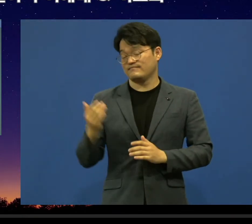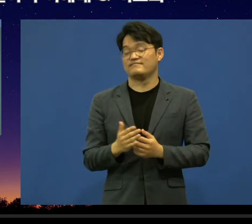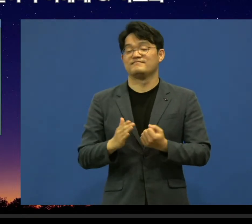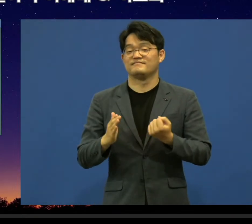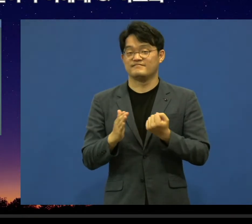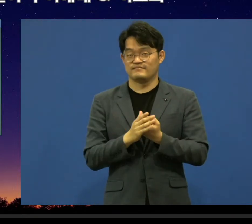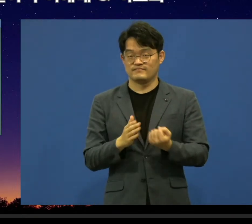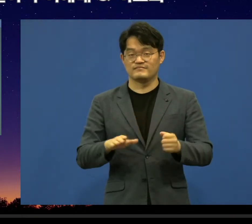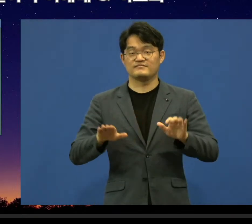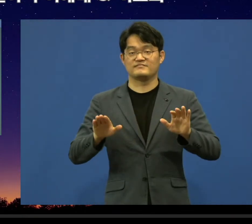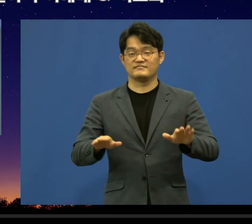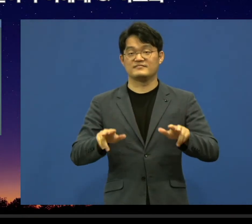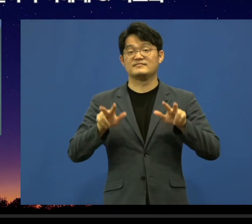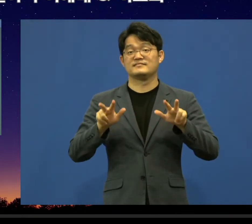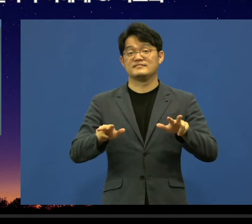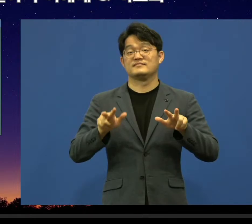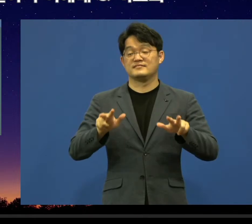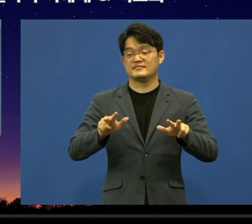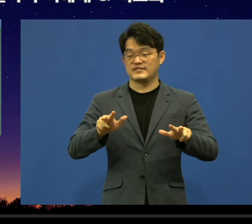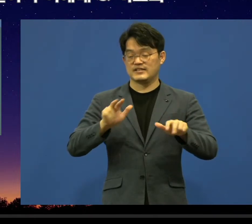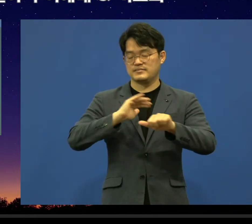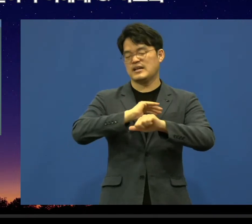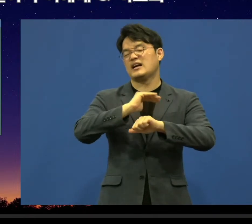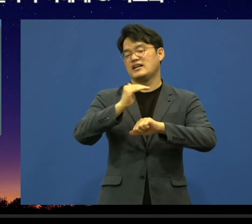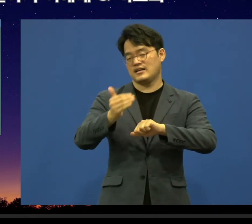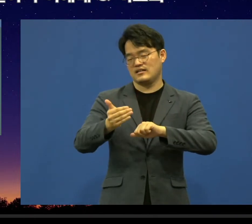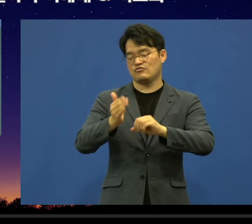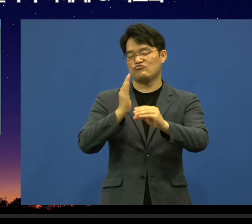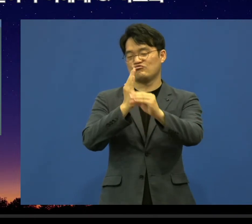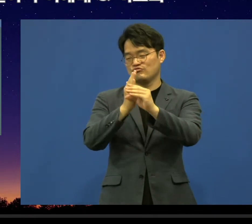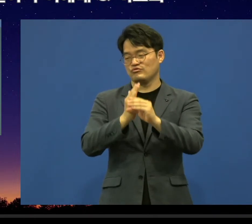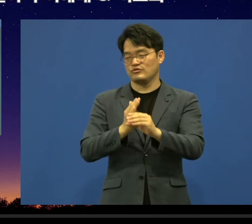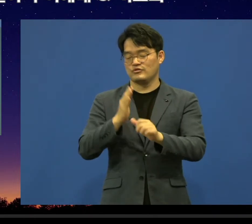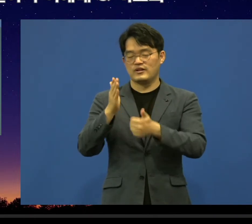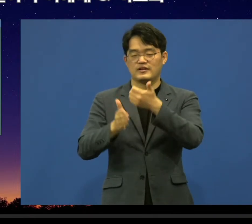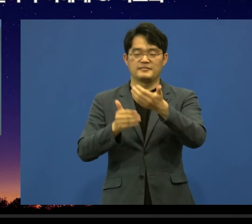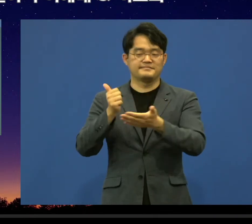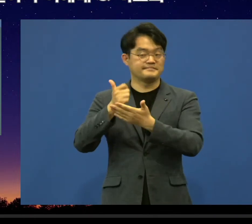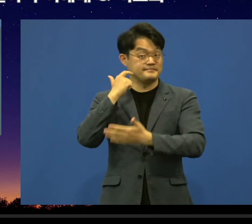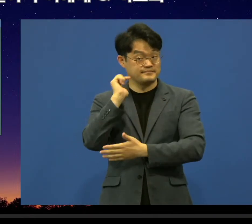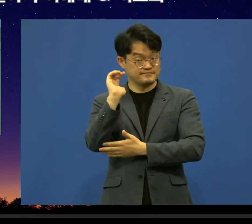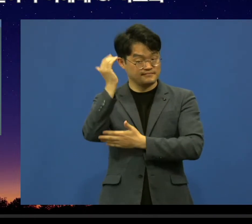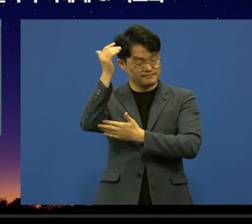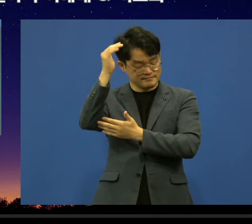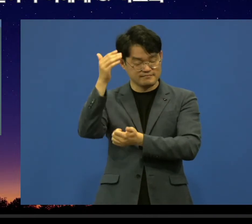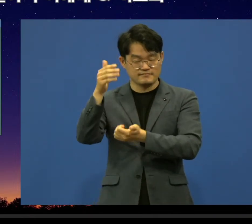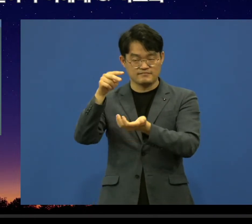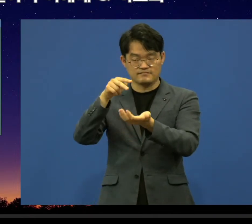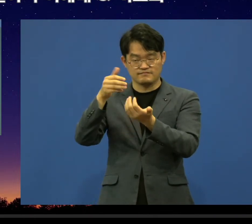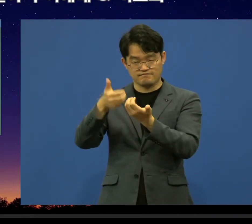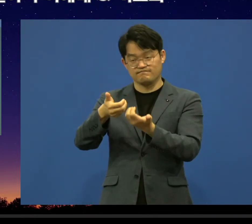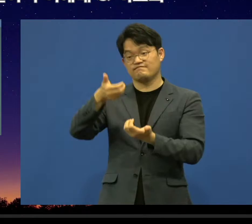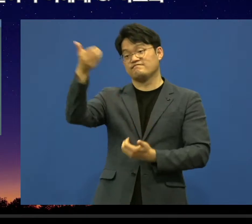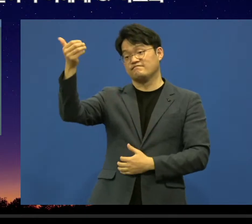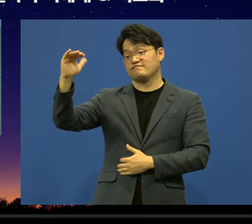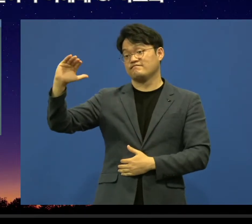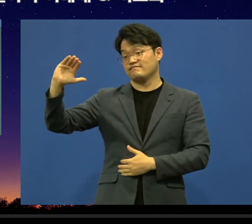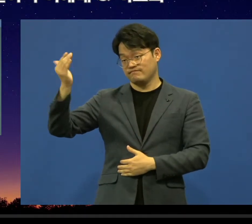그래서 지금 또 장례하고 있고 또 영광스럽게 하나님 품에 안겼습니다. 그래서 우리 또 여기에서